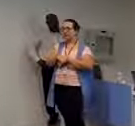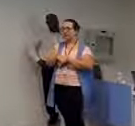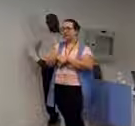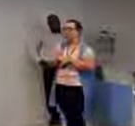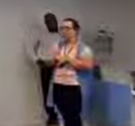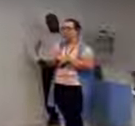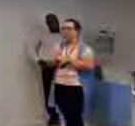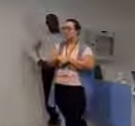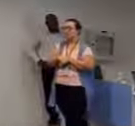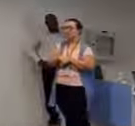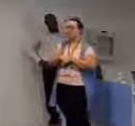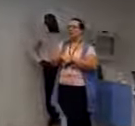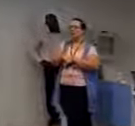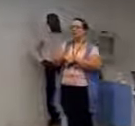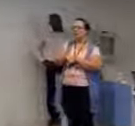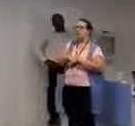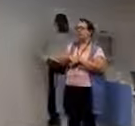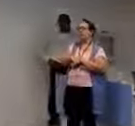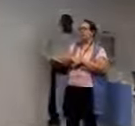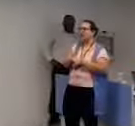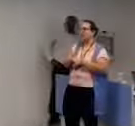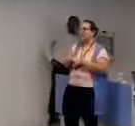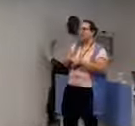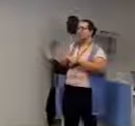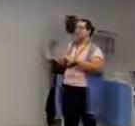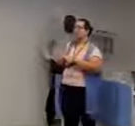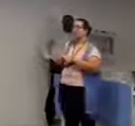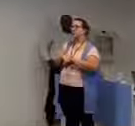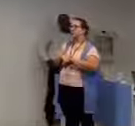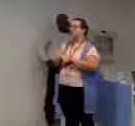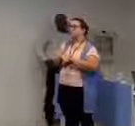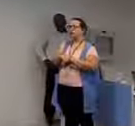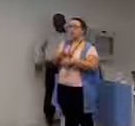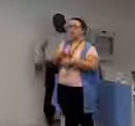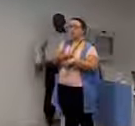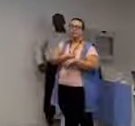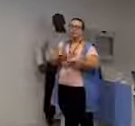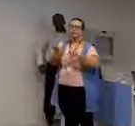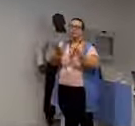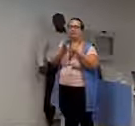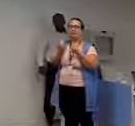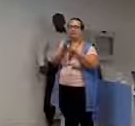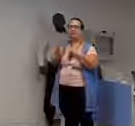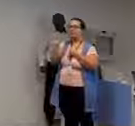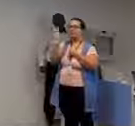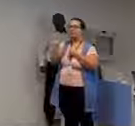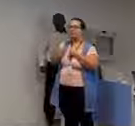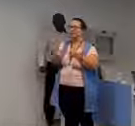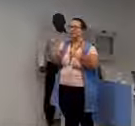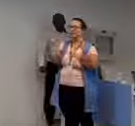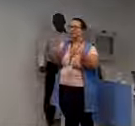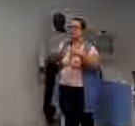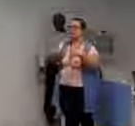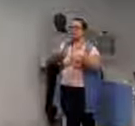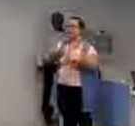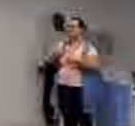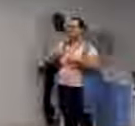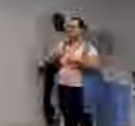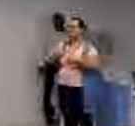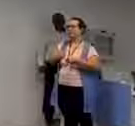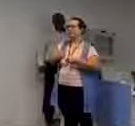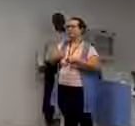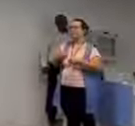razão principal pela qual hoje as ferramentarias brasileiras são pouco competitivas em relação às